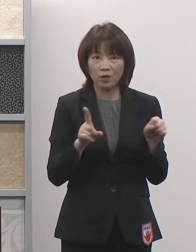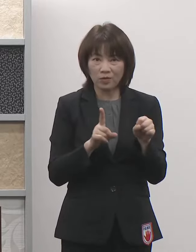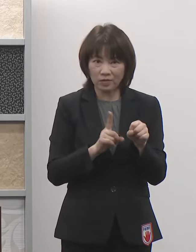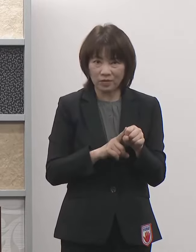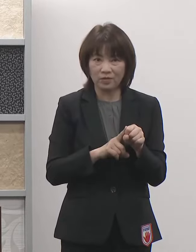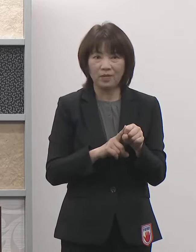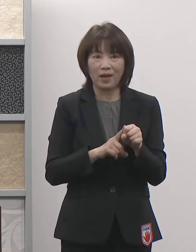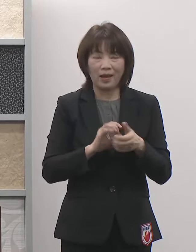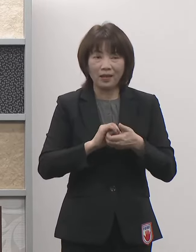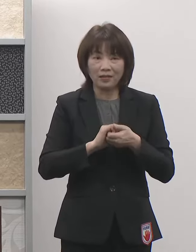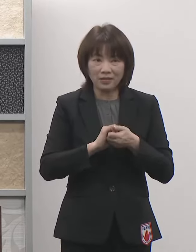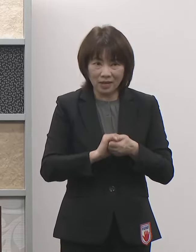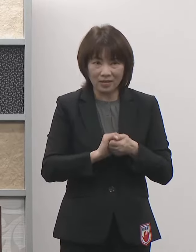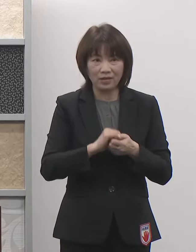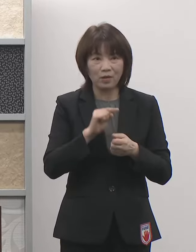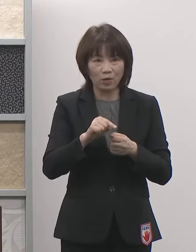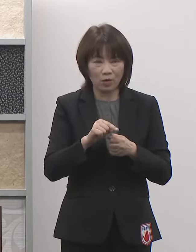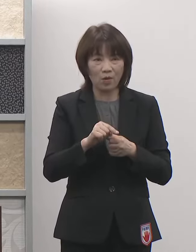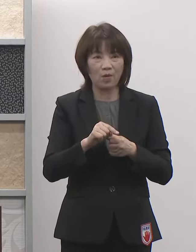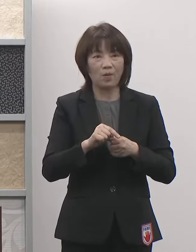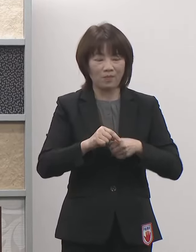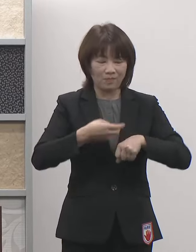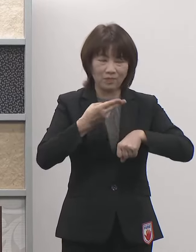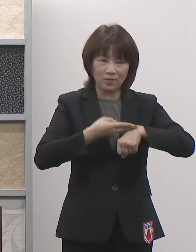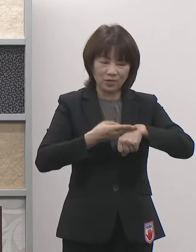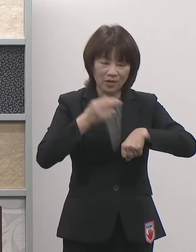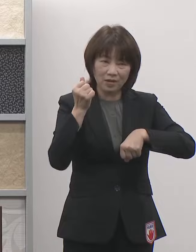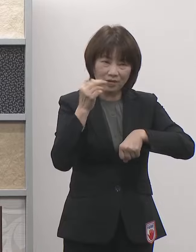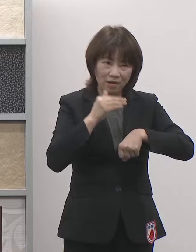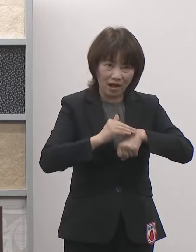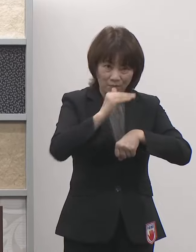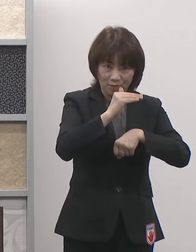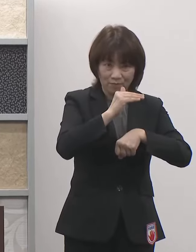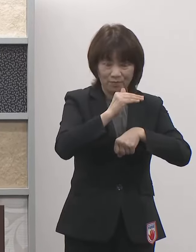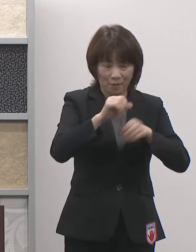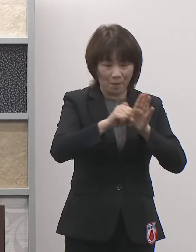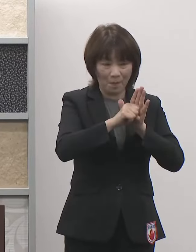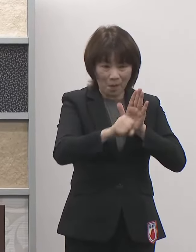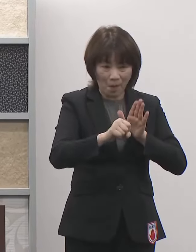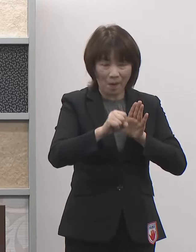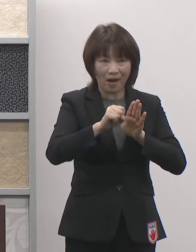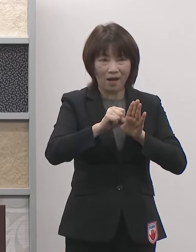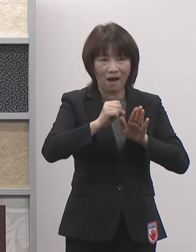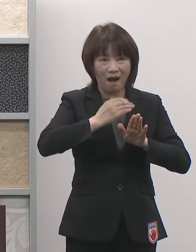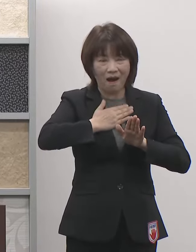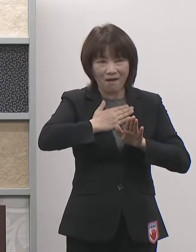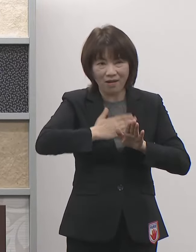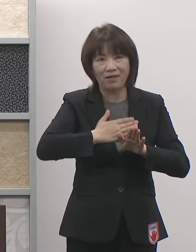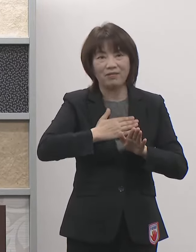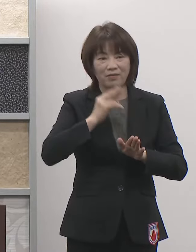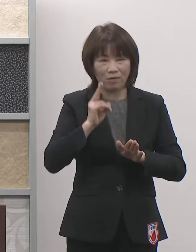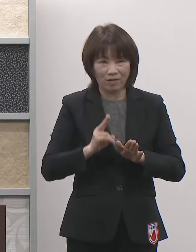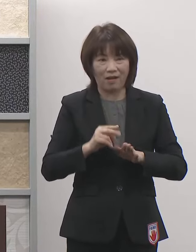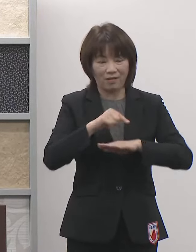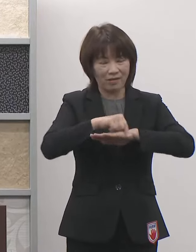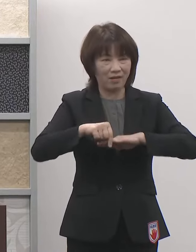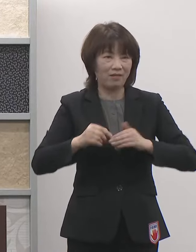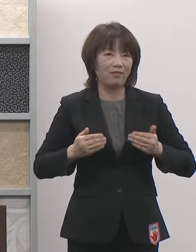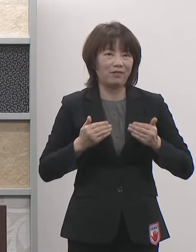ひその成果、具体的な目に見える成果も、上げるべく、取り組みを進めていきたいと考えます。